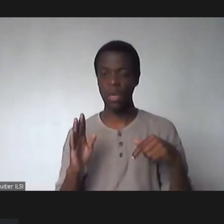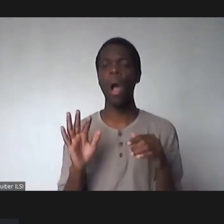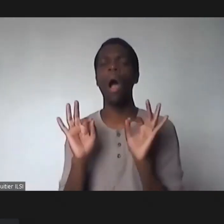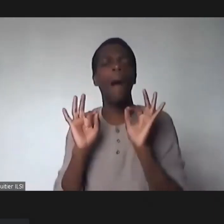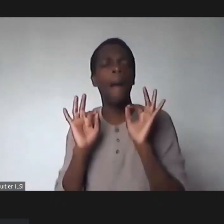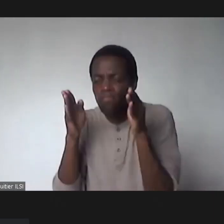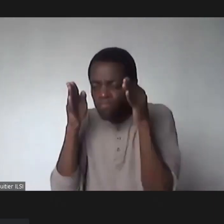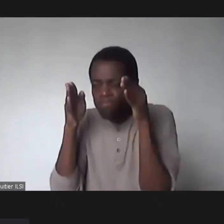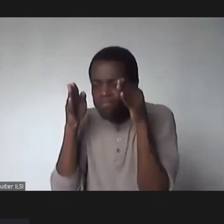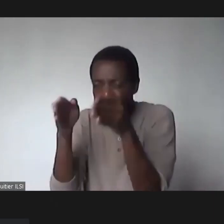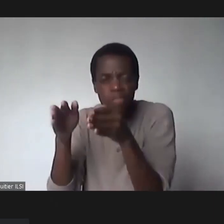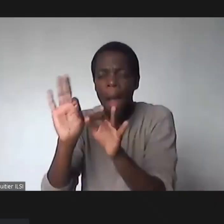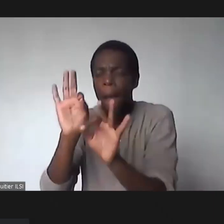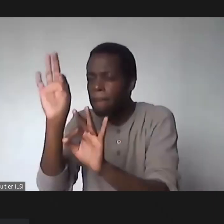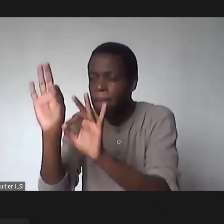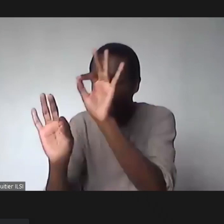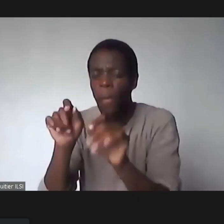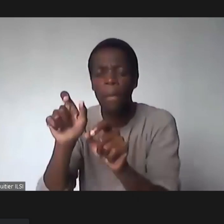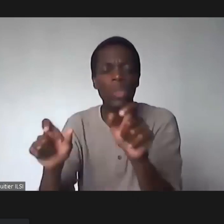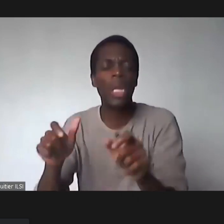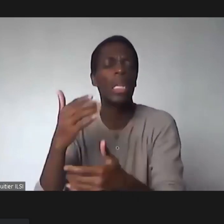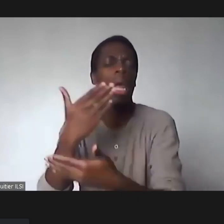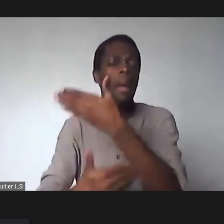está buscando esto, pero.